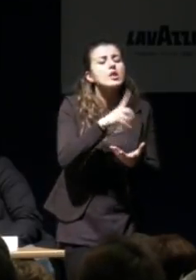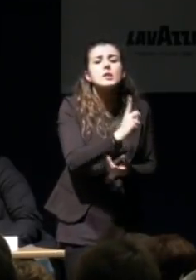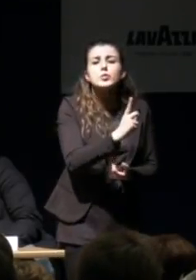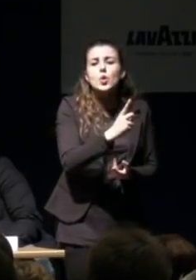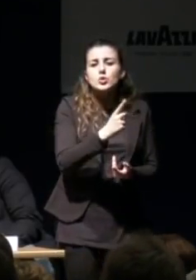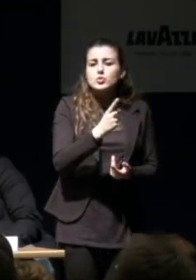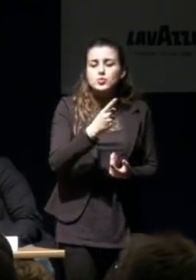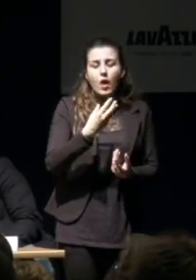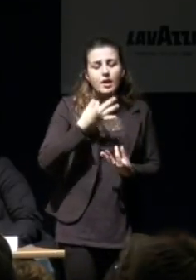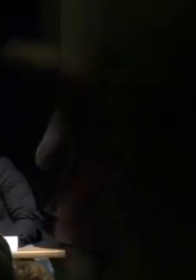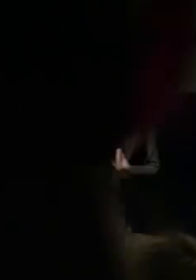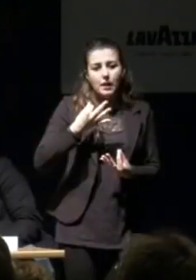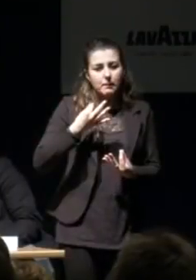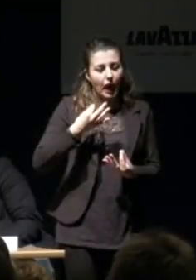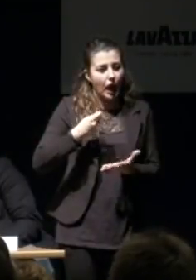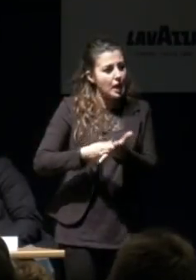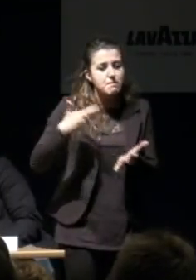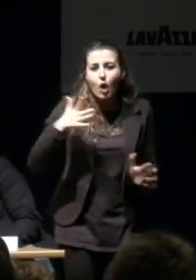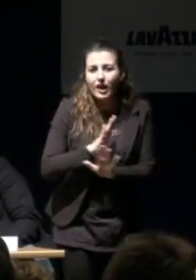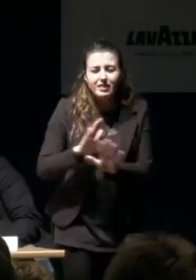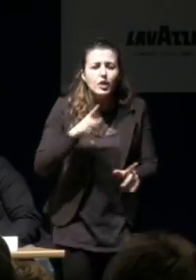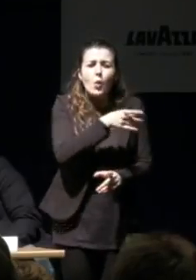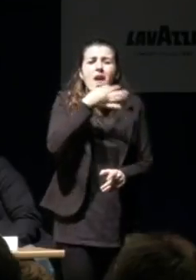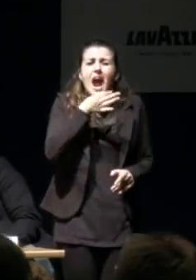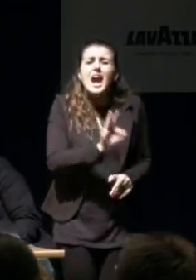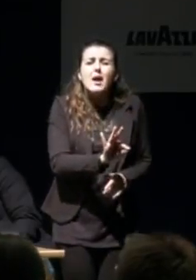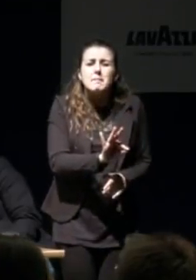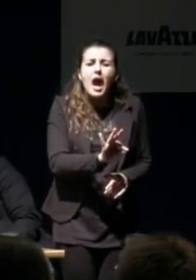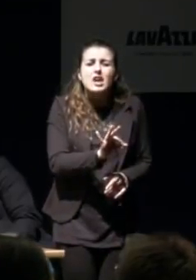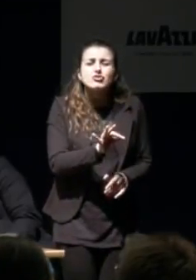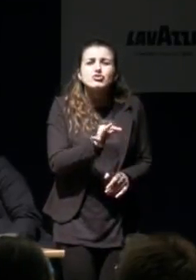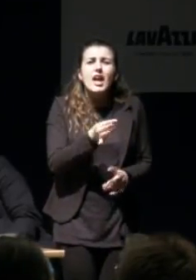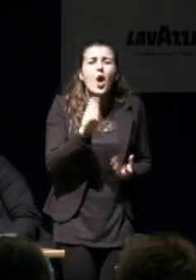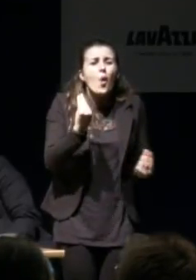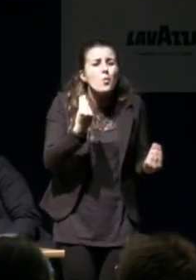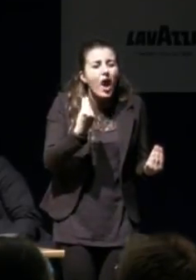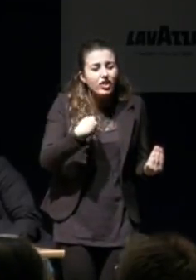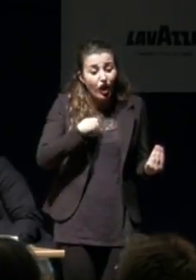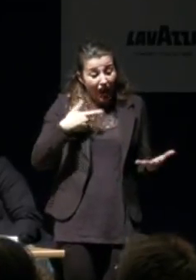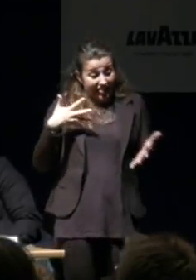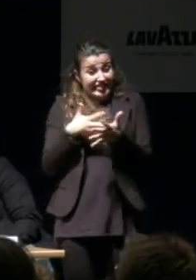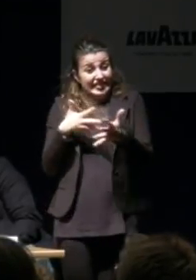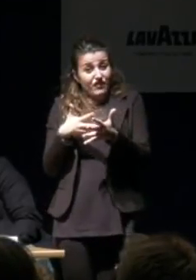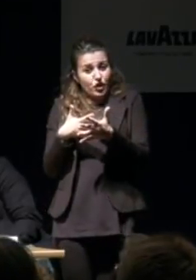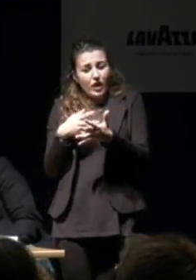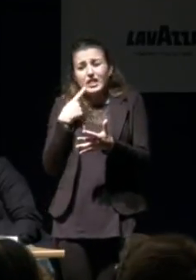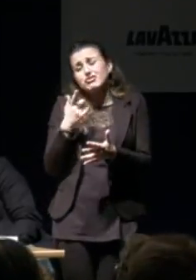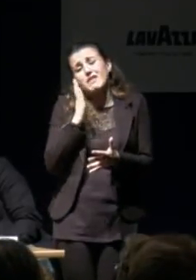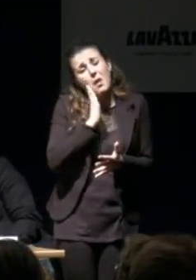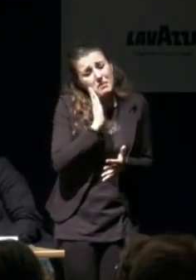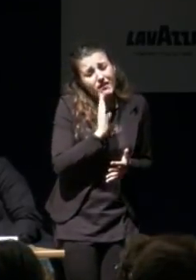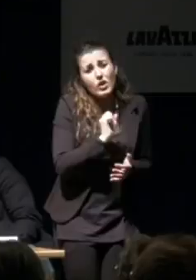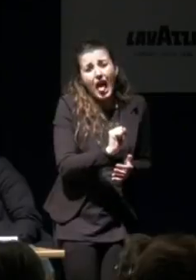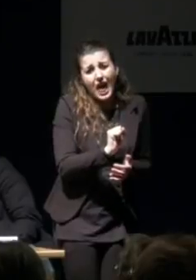lucidità straordinaria riusciva a quando quando io ero in difficoltà gli dicevo per favore